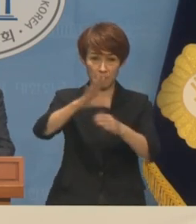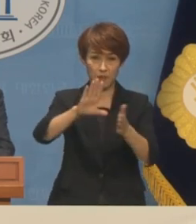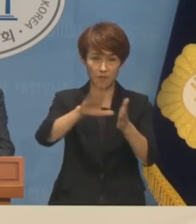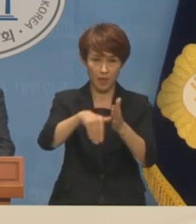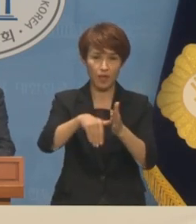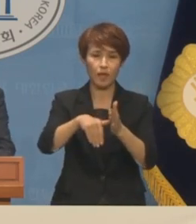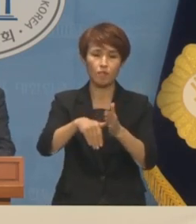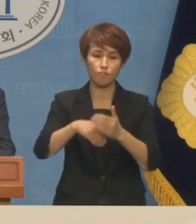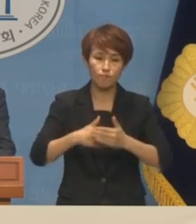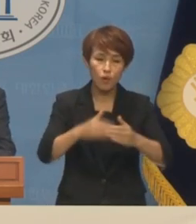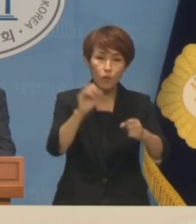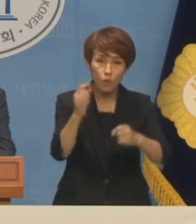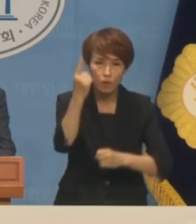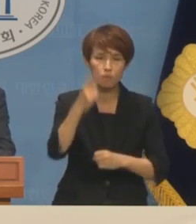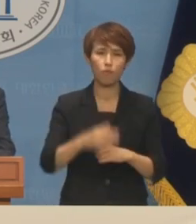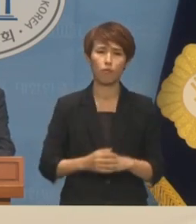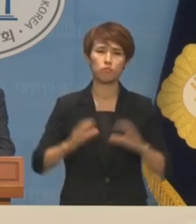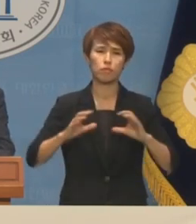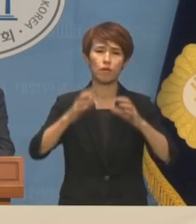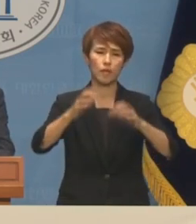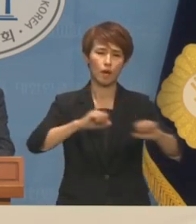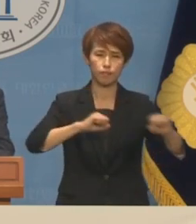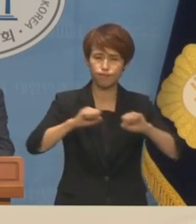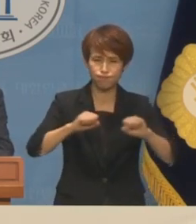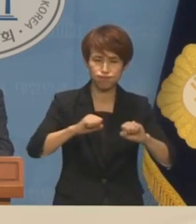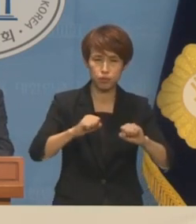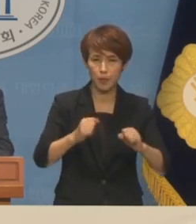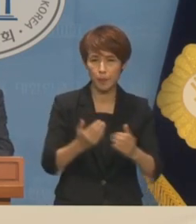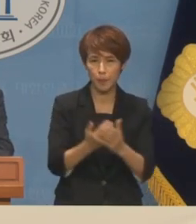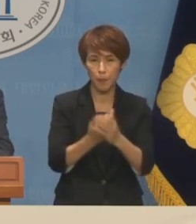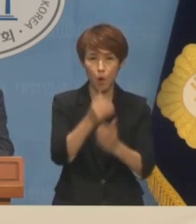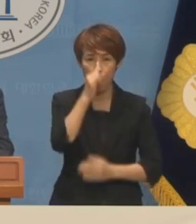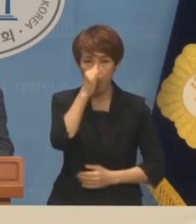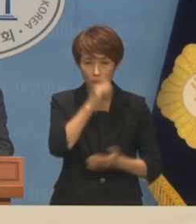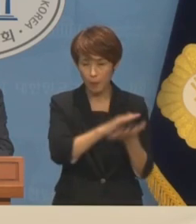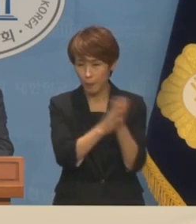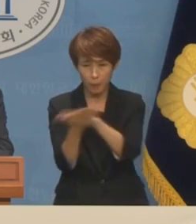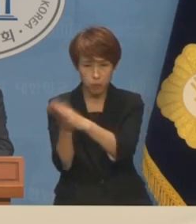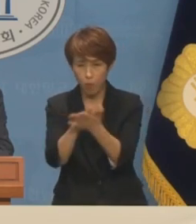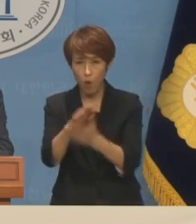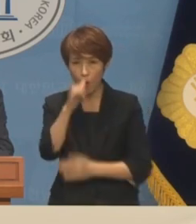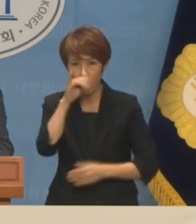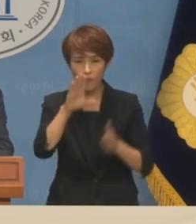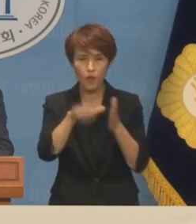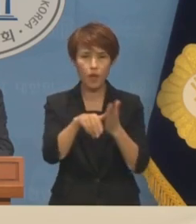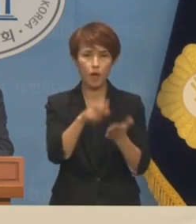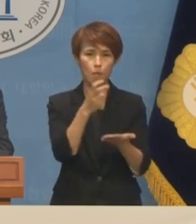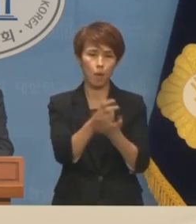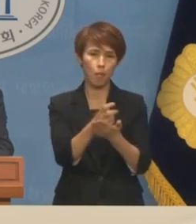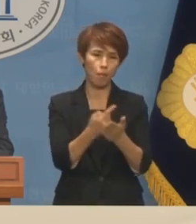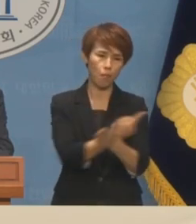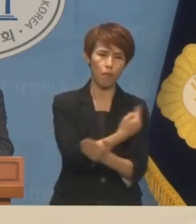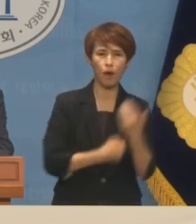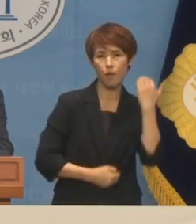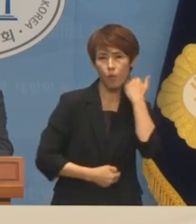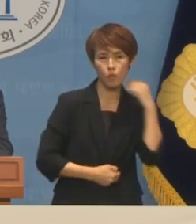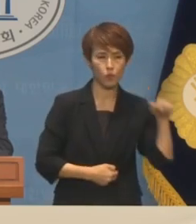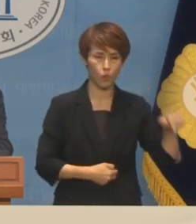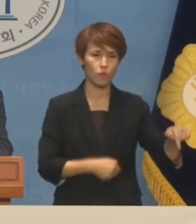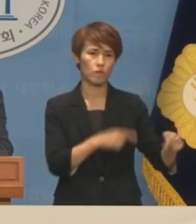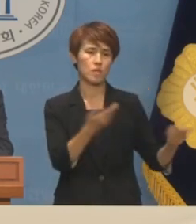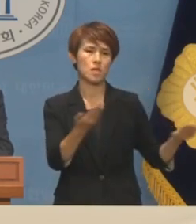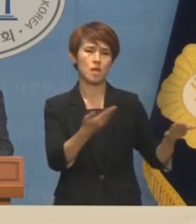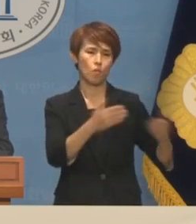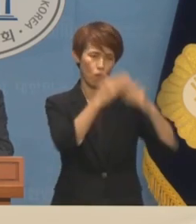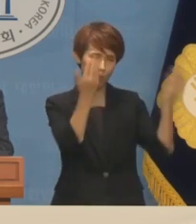따라서 너무나 빠르게 변화하고 있는 노동시장에서 법의 사각지대에 놓여있는 일하는